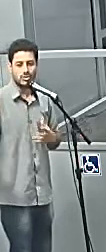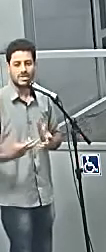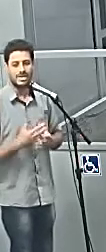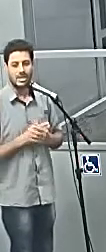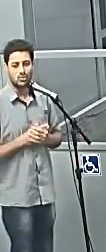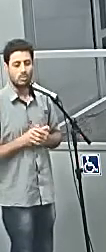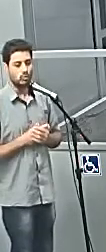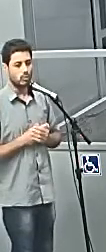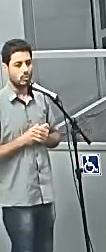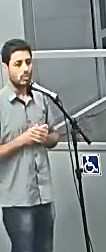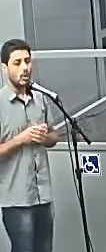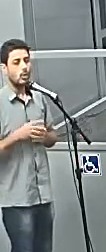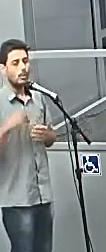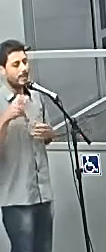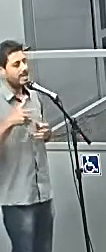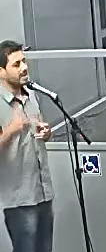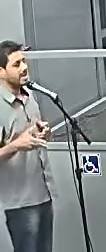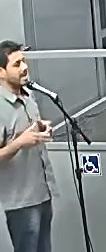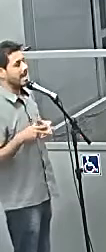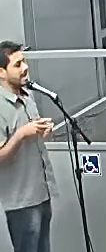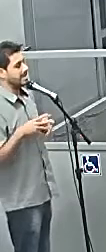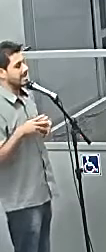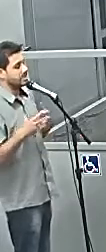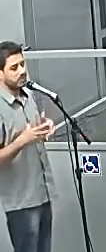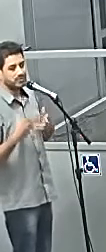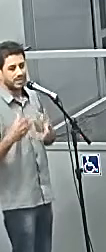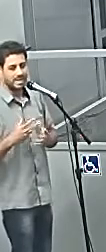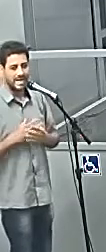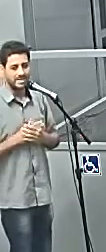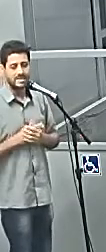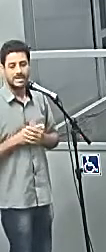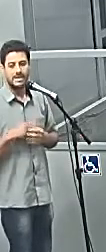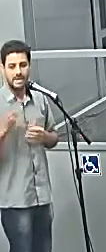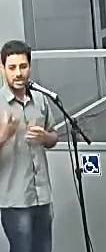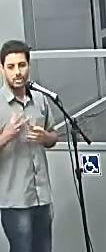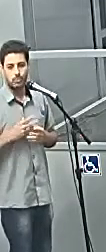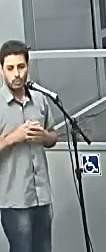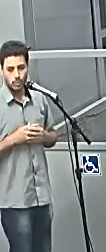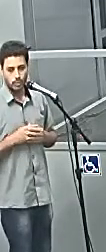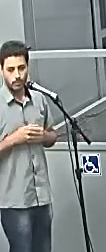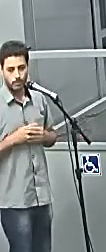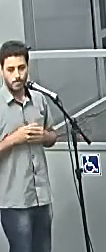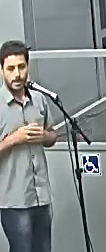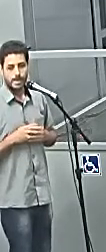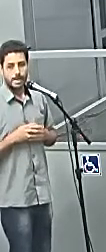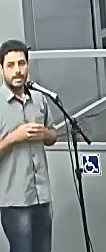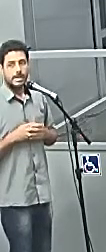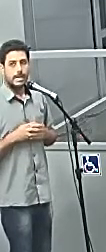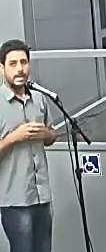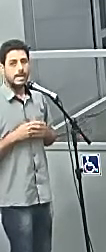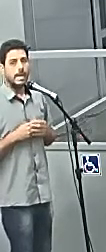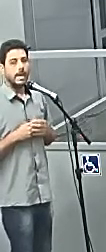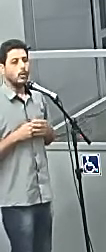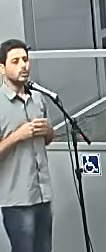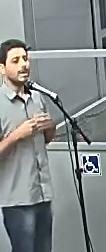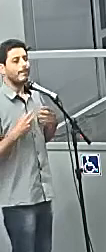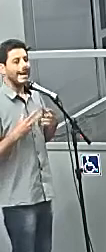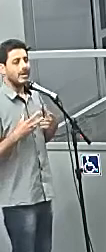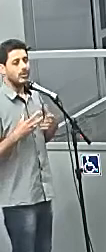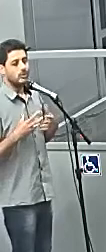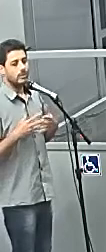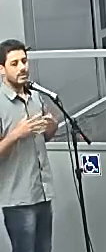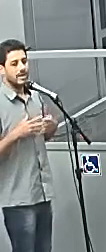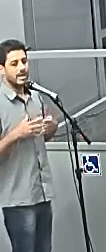ajudar a sociedade como um todo compreenderá as especificidades desse público e aí é o